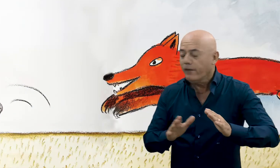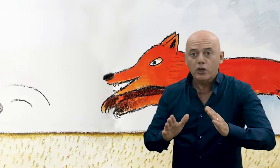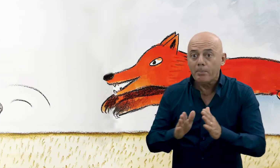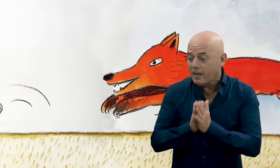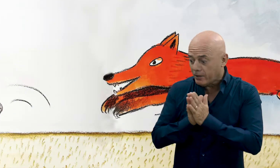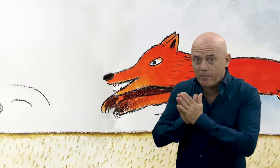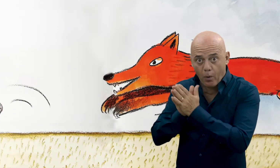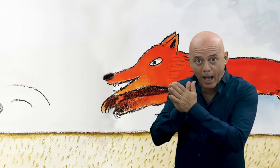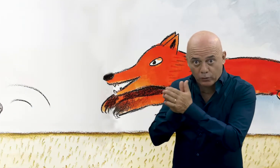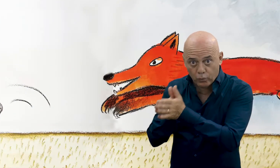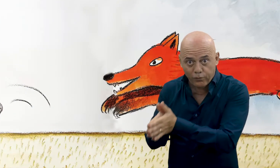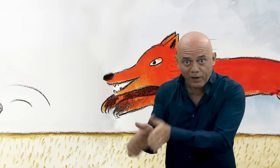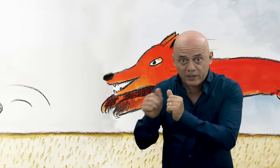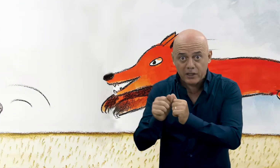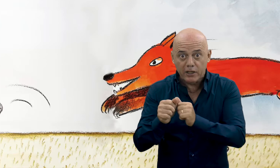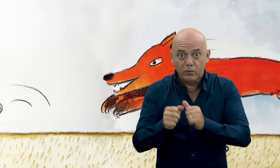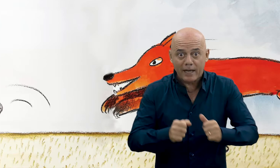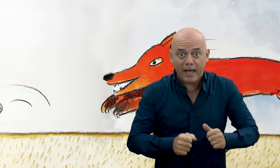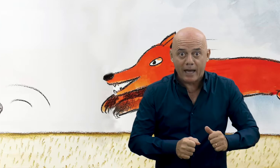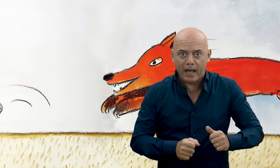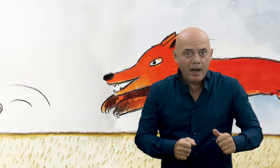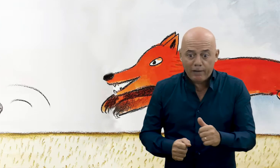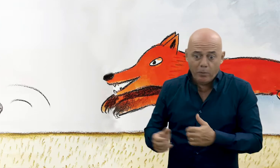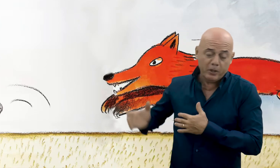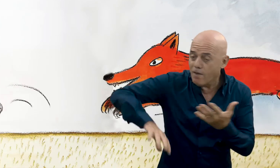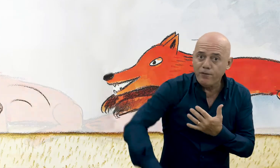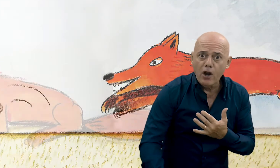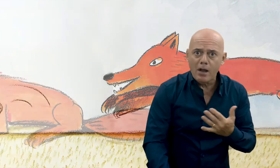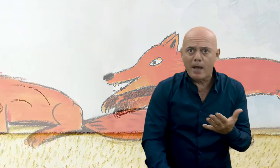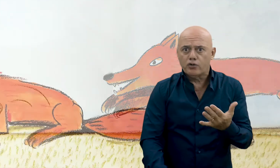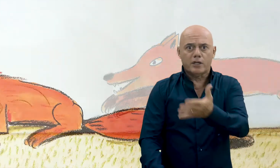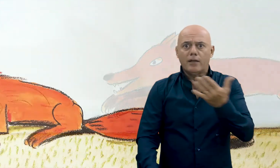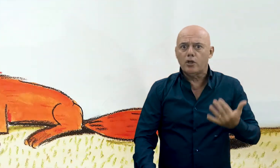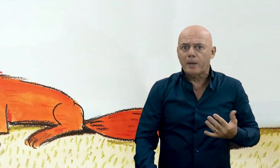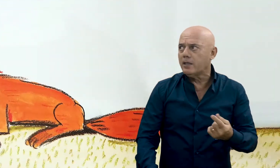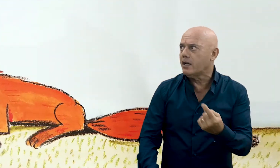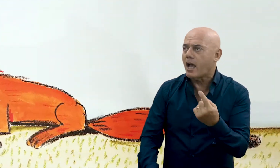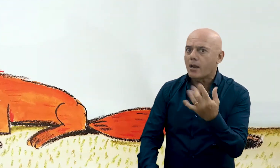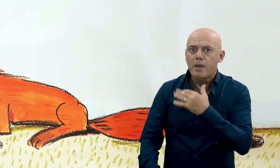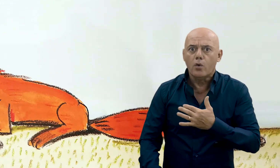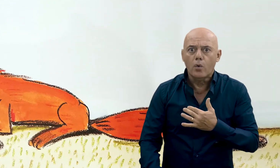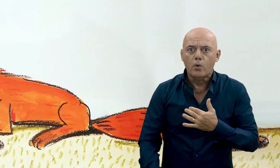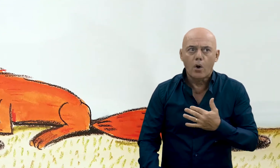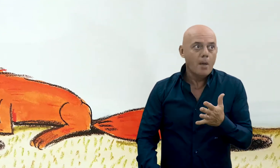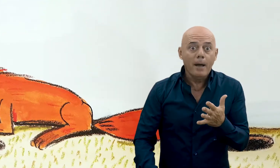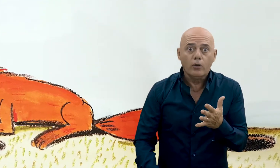fecero appena in tempo a tuffarsi in una tana. La volpe infilò una mano cercando di prenderne almeno uno, ma loro